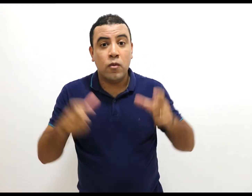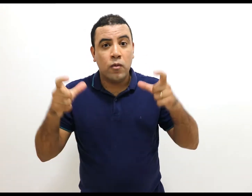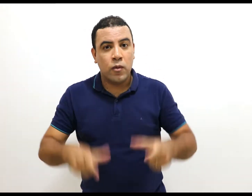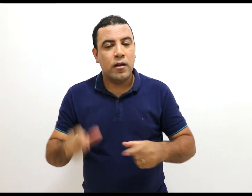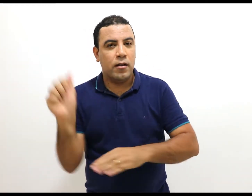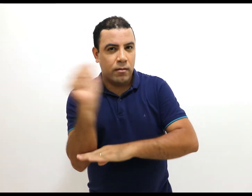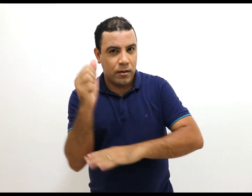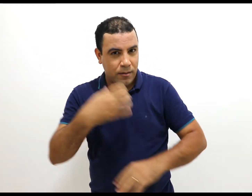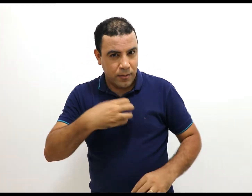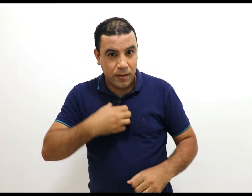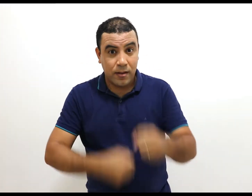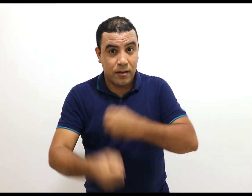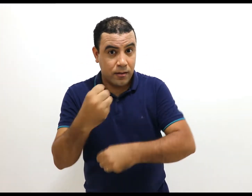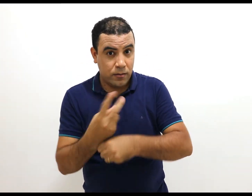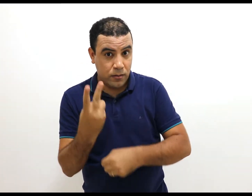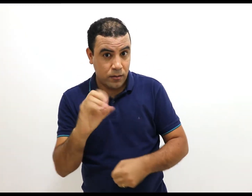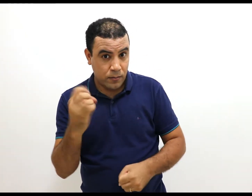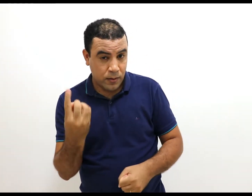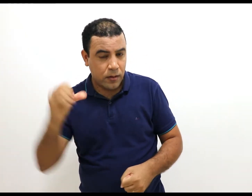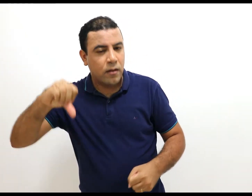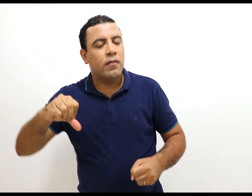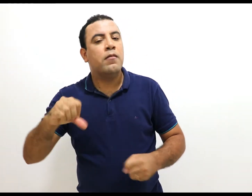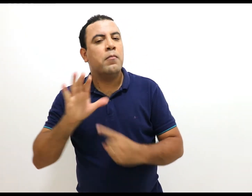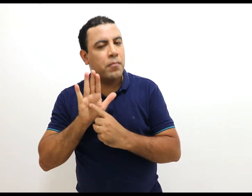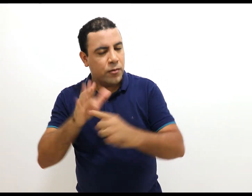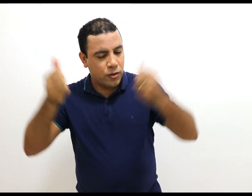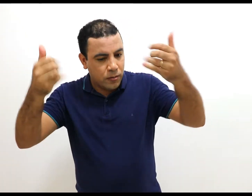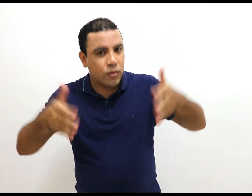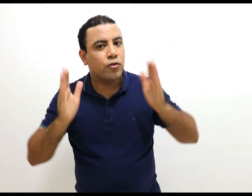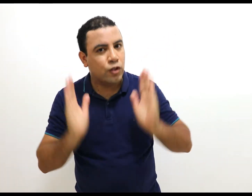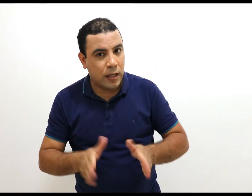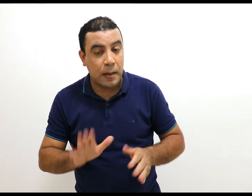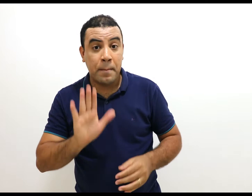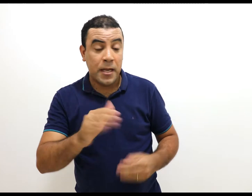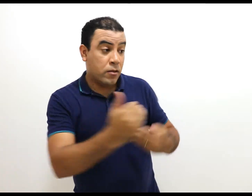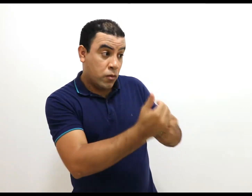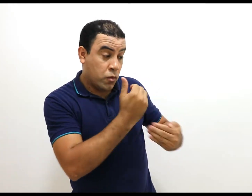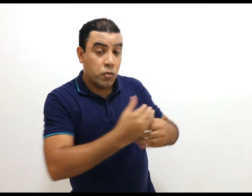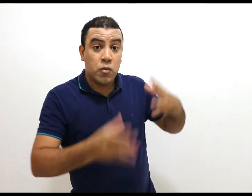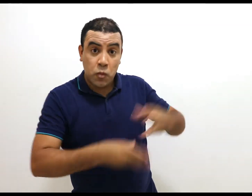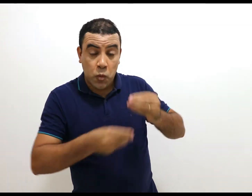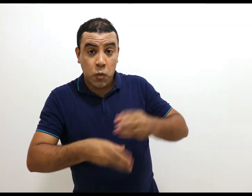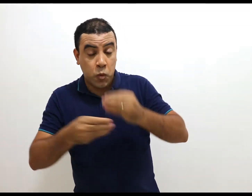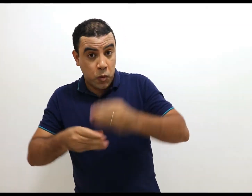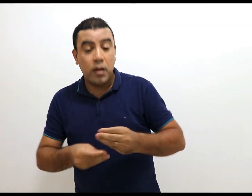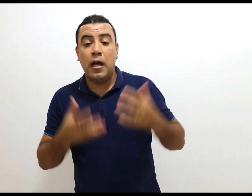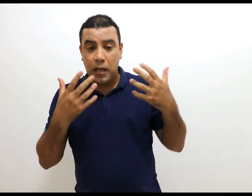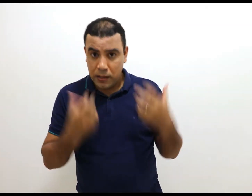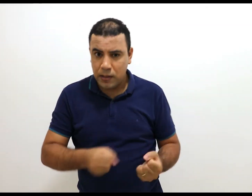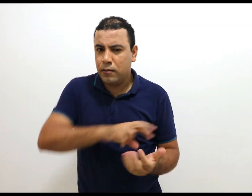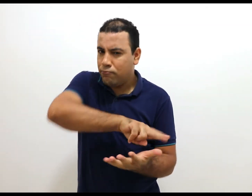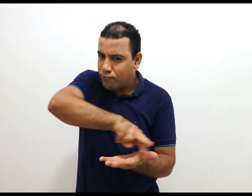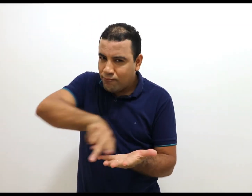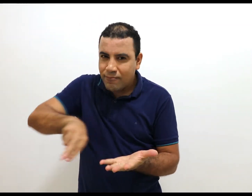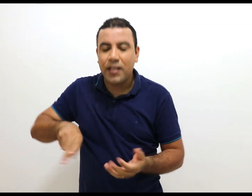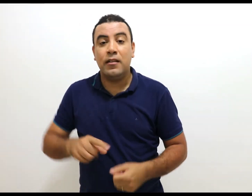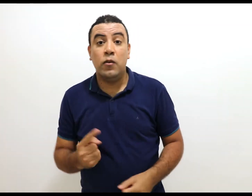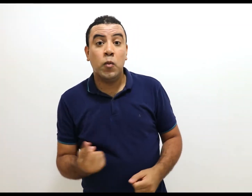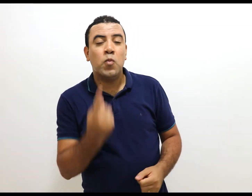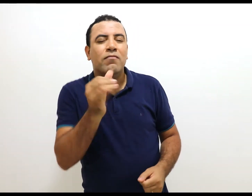Entre os diversos construtos aperfeiçoados aqui, adicionamos a acessibilidade em Libras